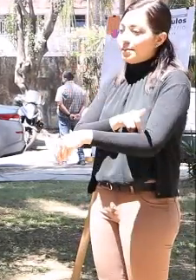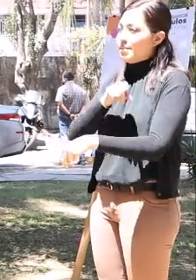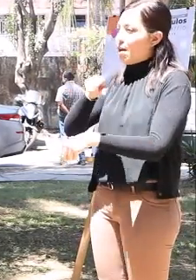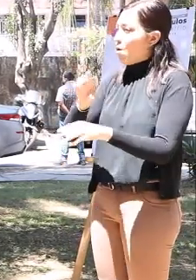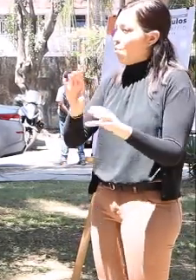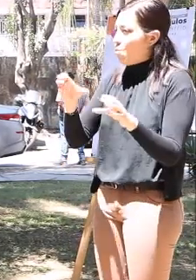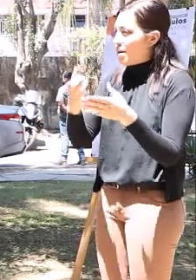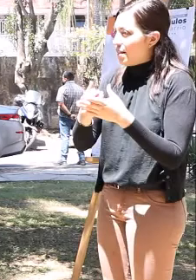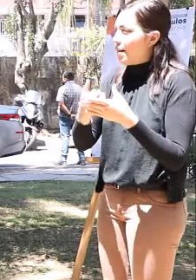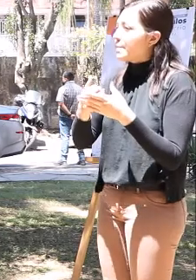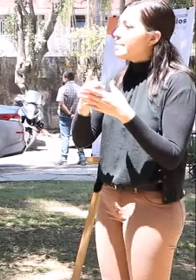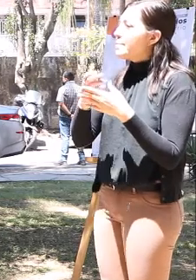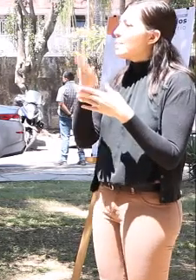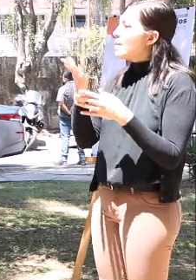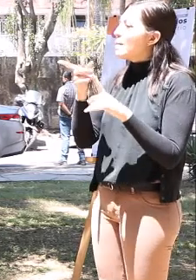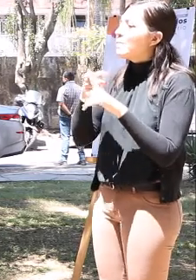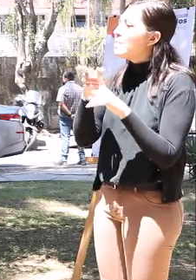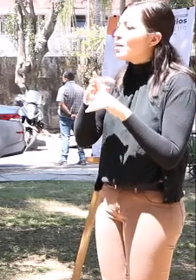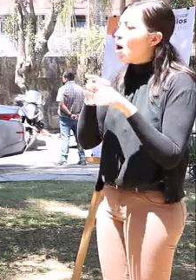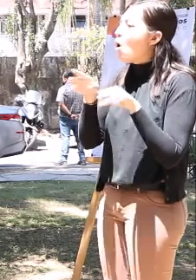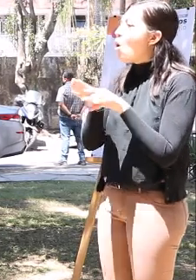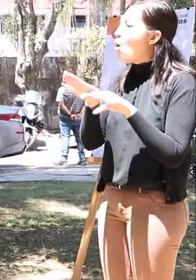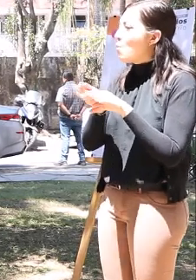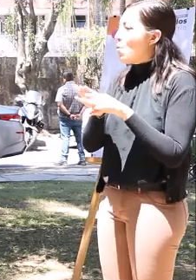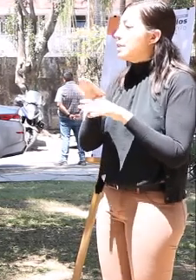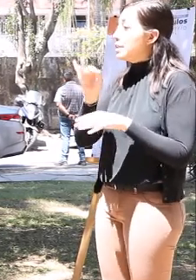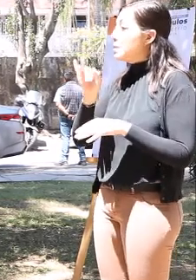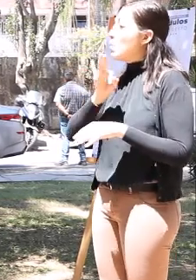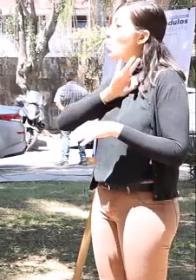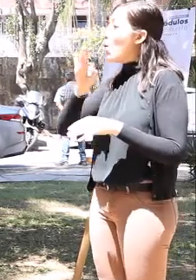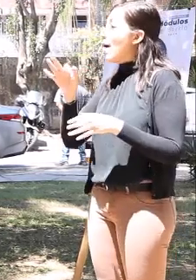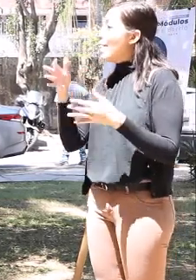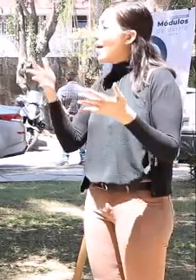Y empezando con lo que sí se puede hacer, las